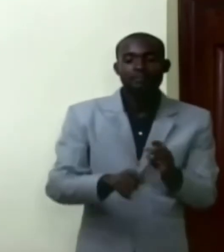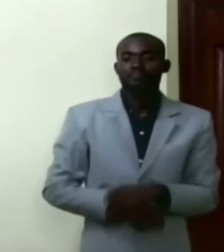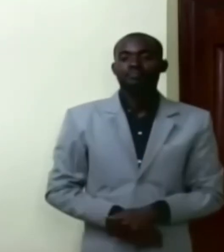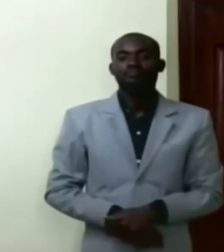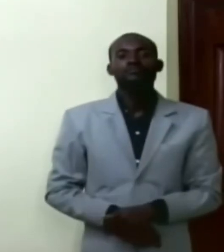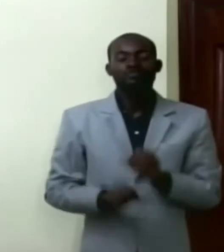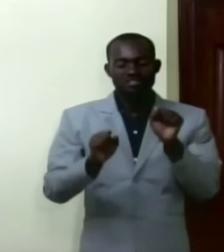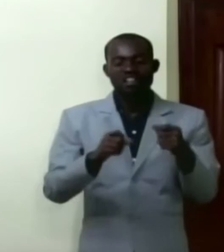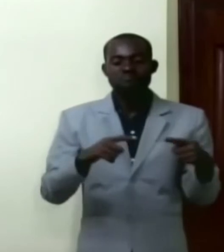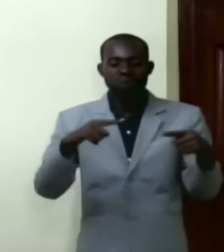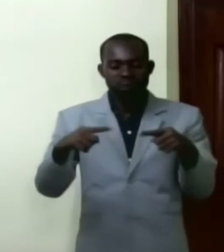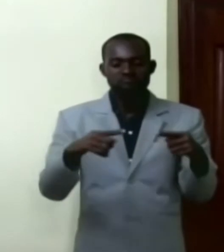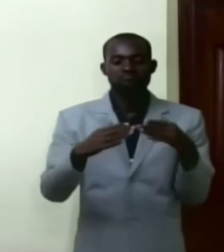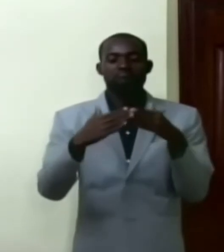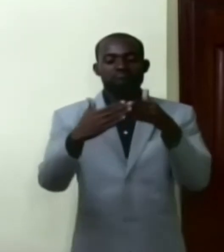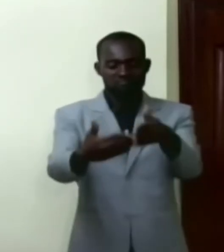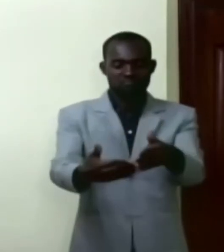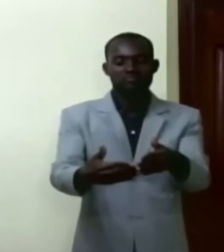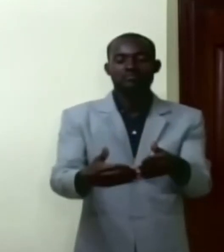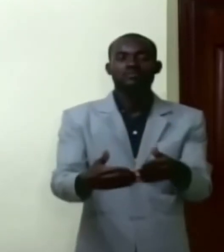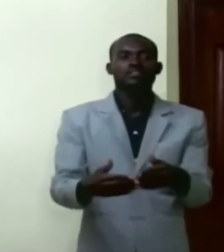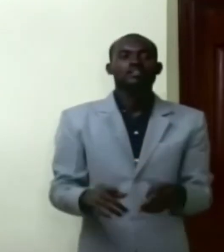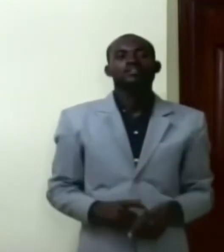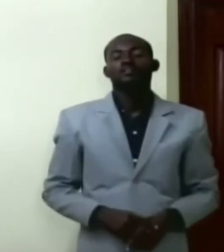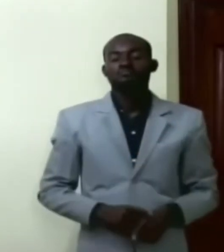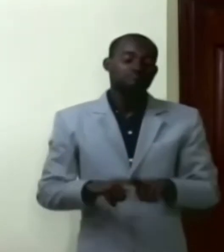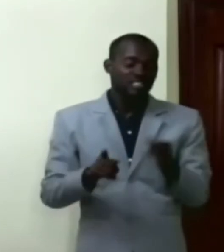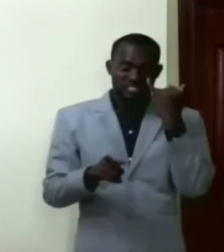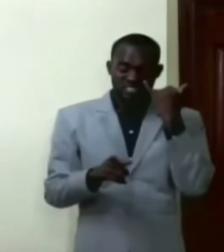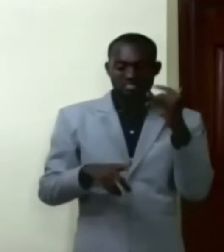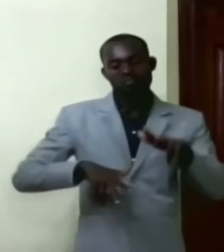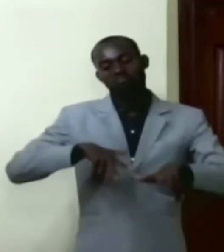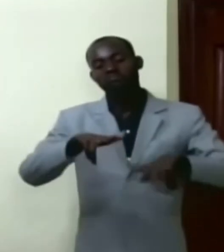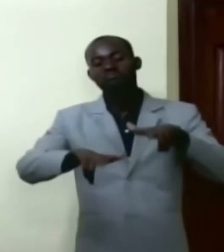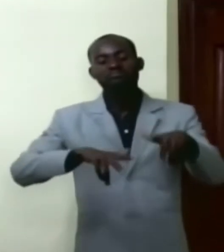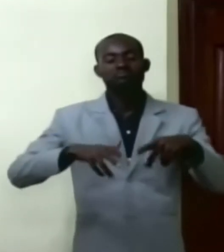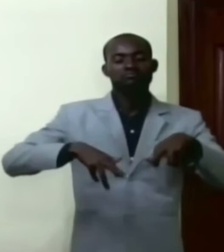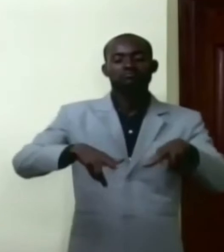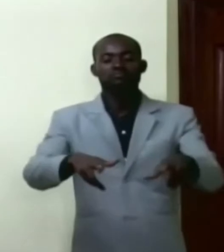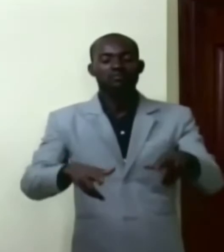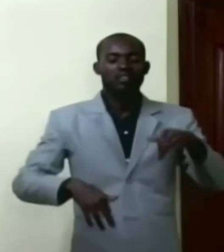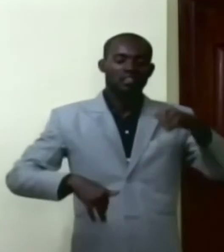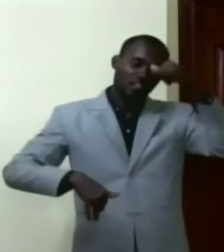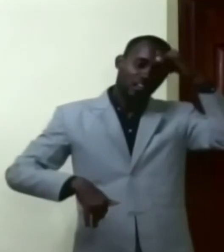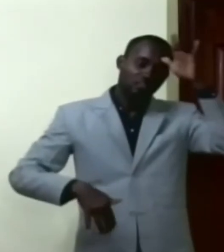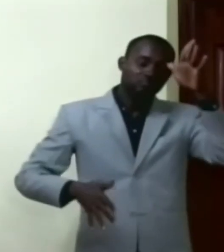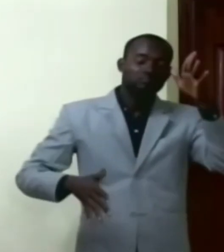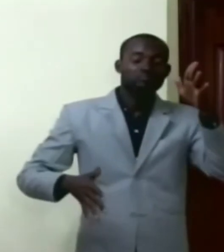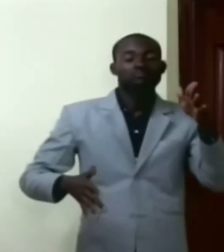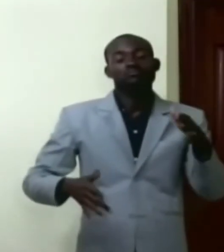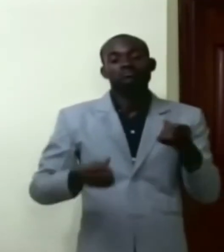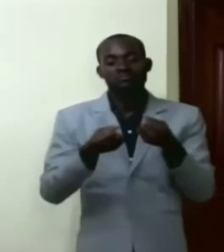Nous allons lutter contre lui, nous tient espace qui peut petit. Mais si nous sommes dans la rue, pour grand merci, sans masque, mais bien